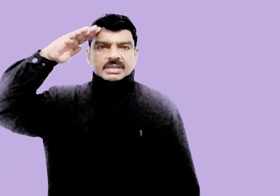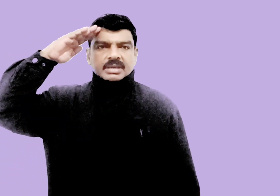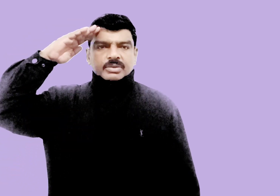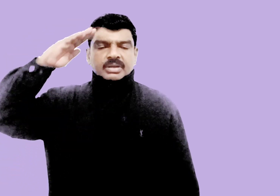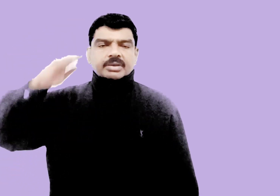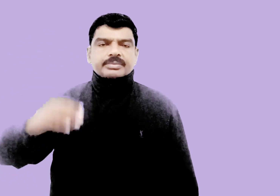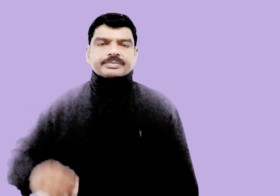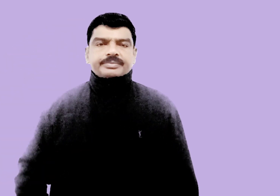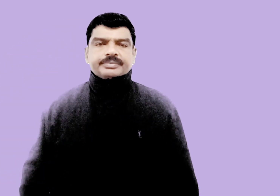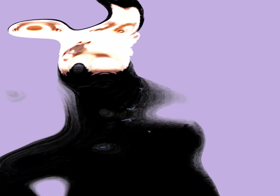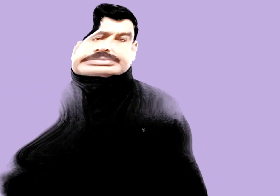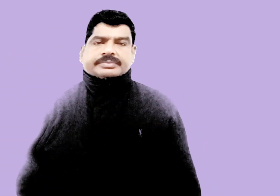अस्सलामुअलैकुम।